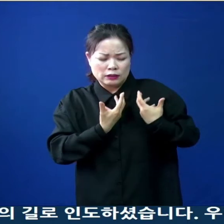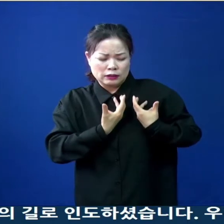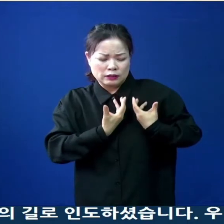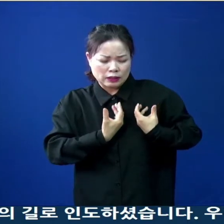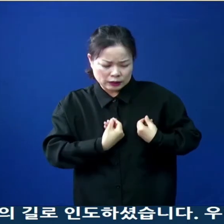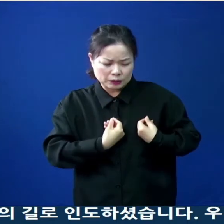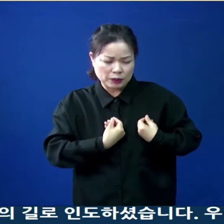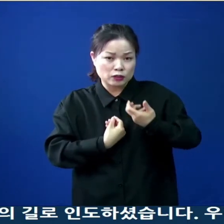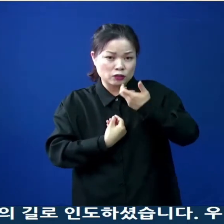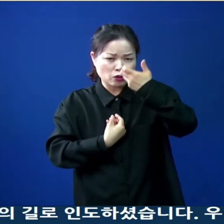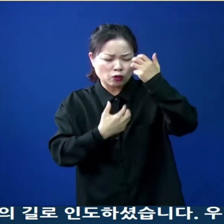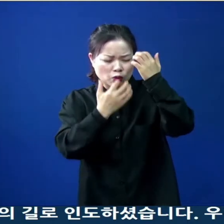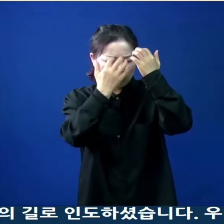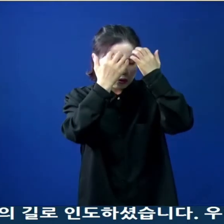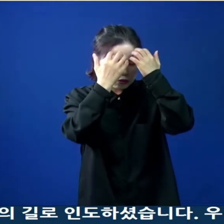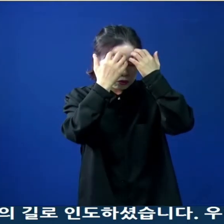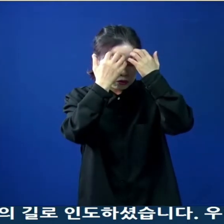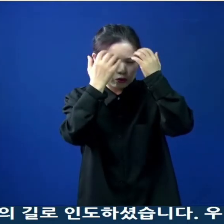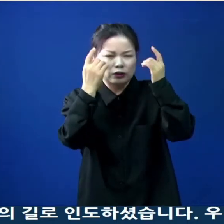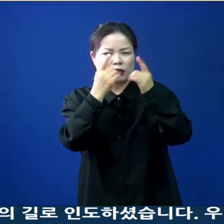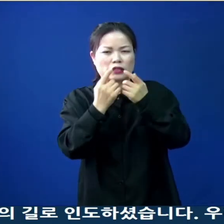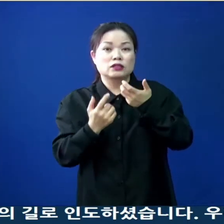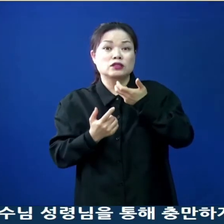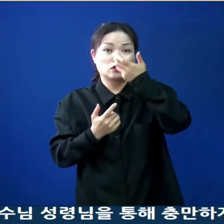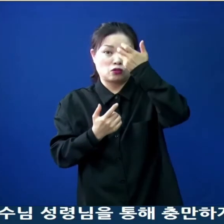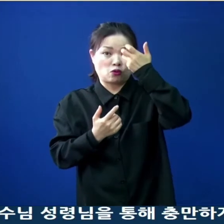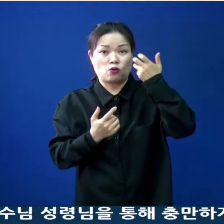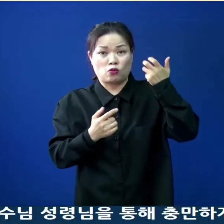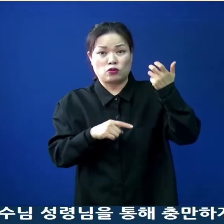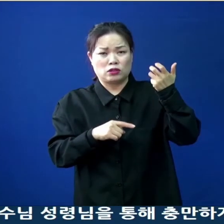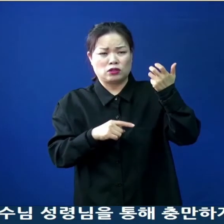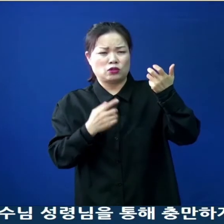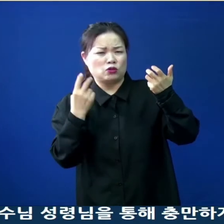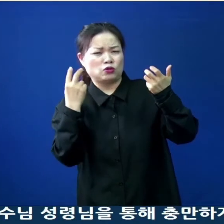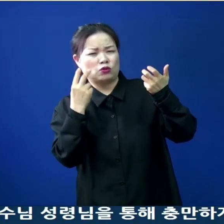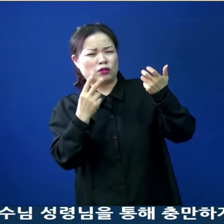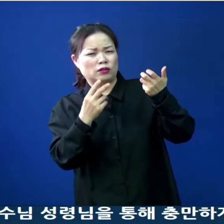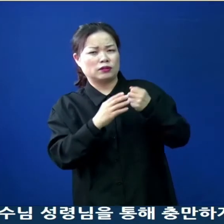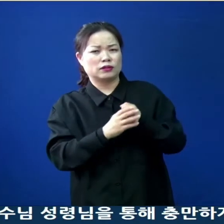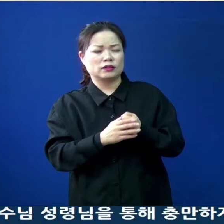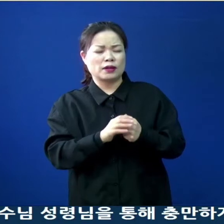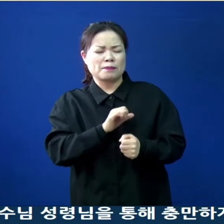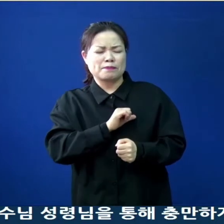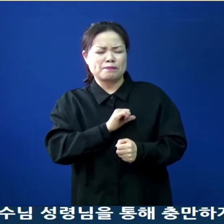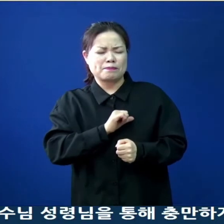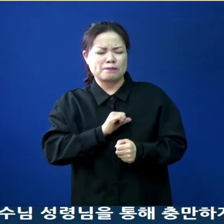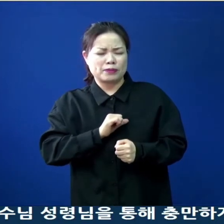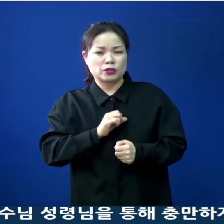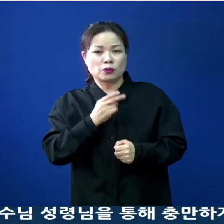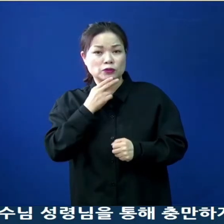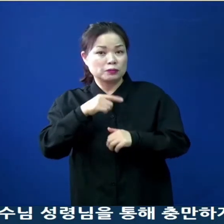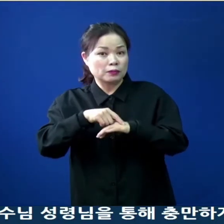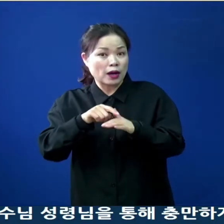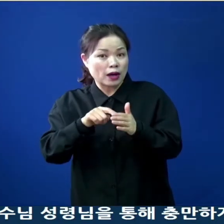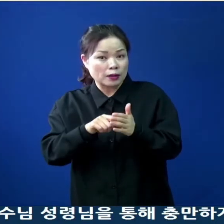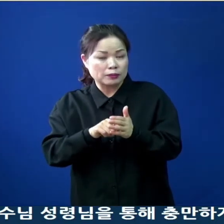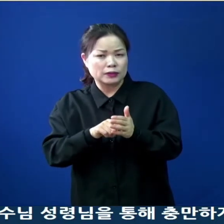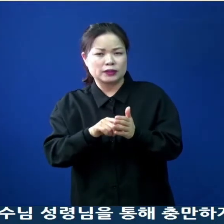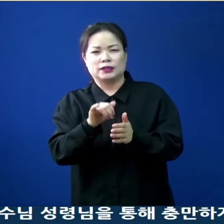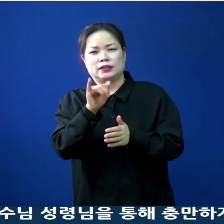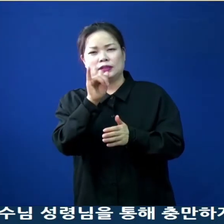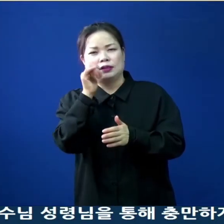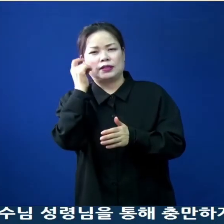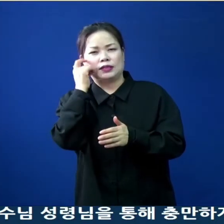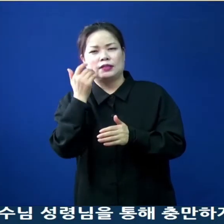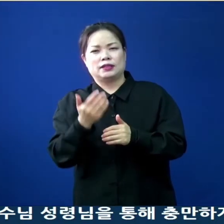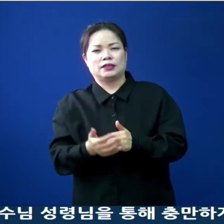영혼, 고통당하는 영혼, 그 영혼을 향한 참을 수 없는 마음이 우리 가운데 있어야 하지